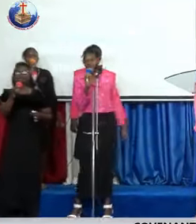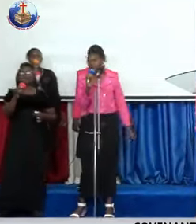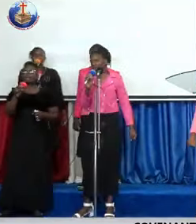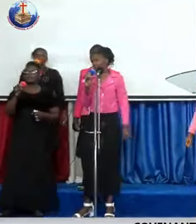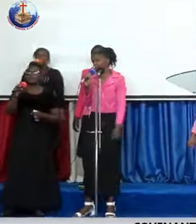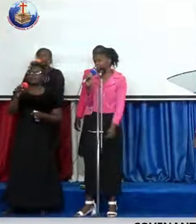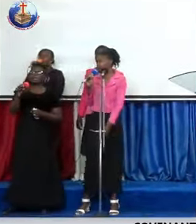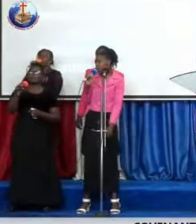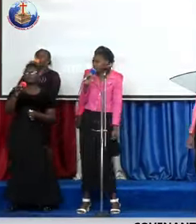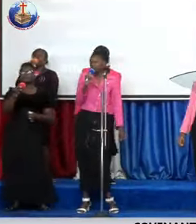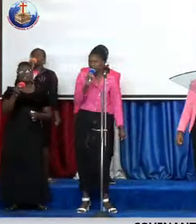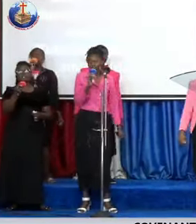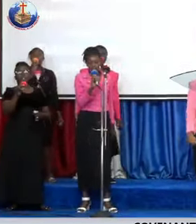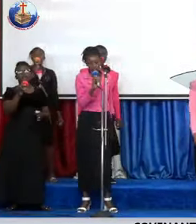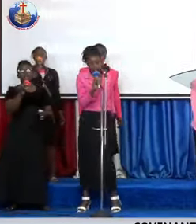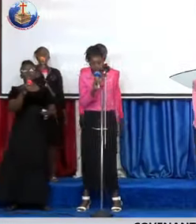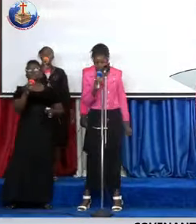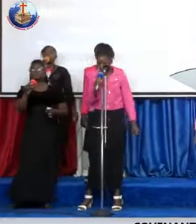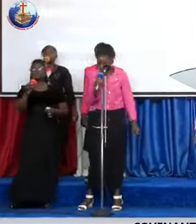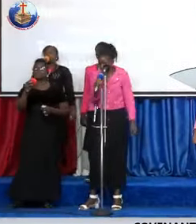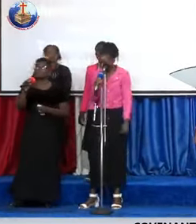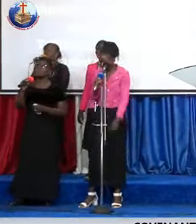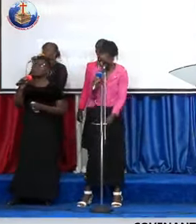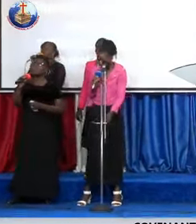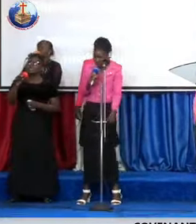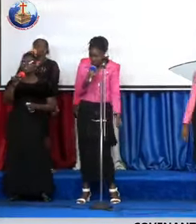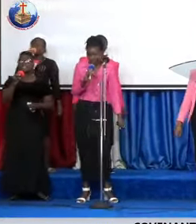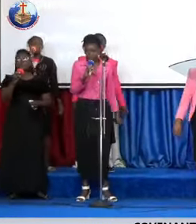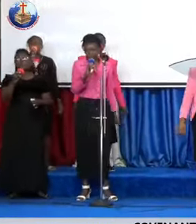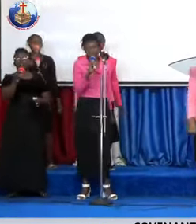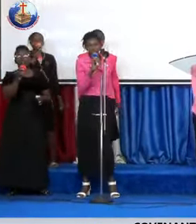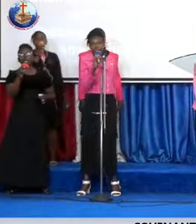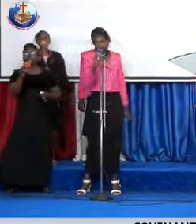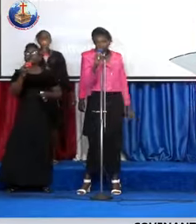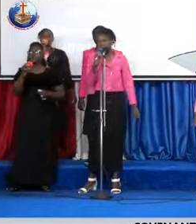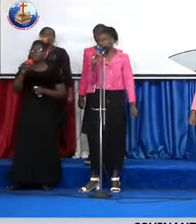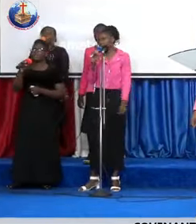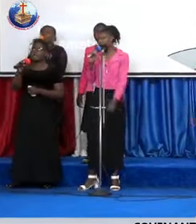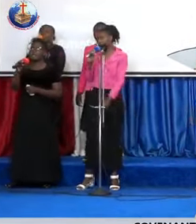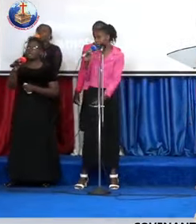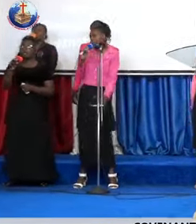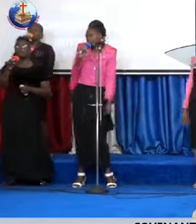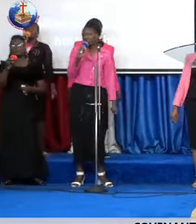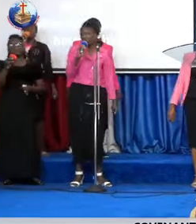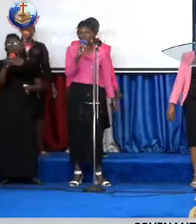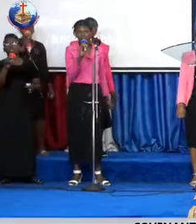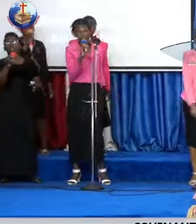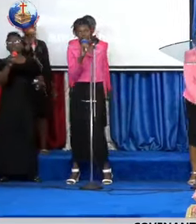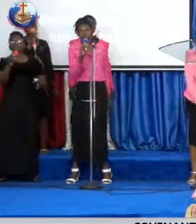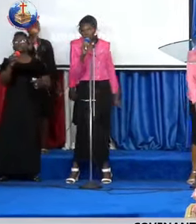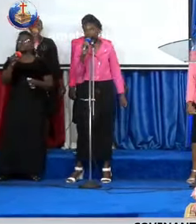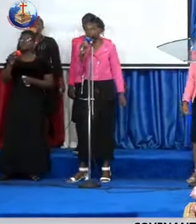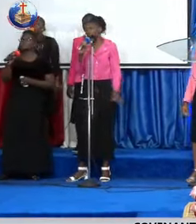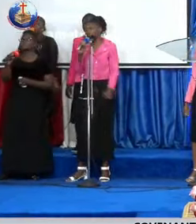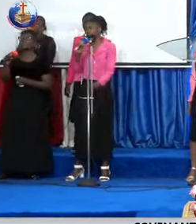Tujitenge na maovu wenzangu, ndipo tukamuone baba Mungu